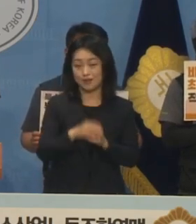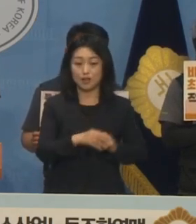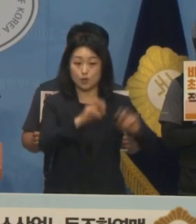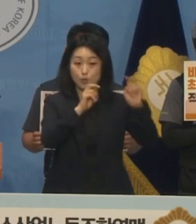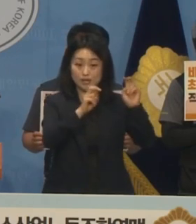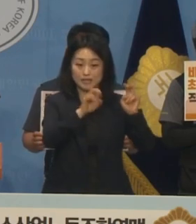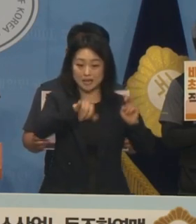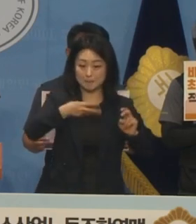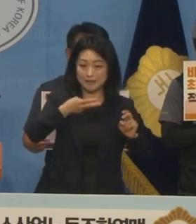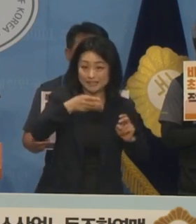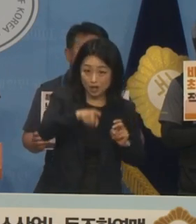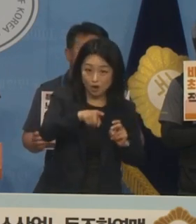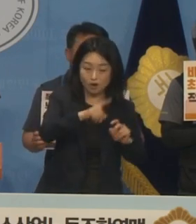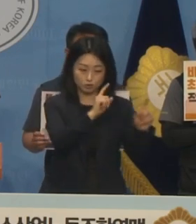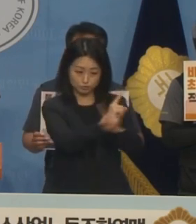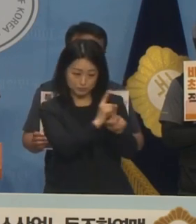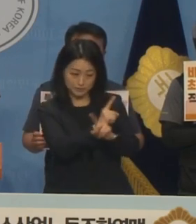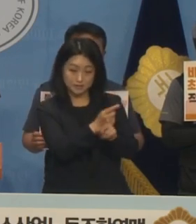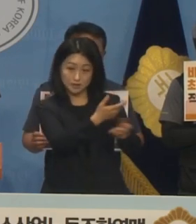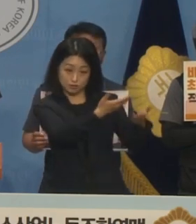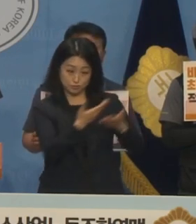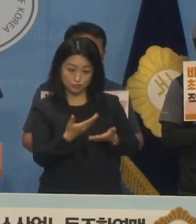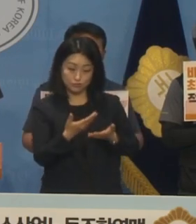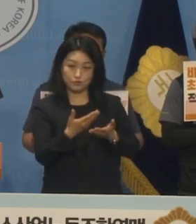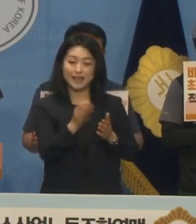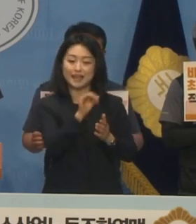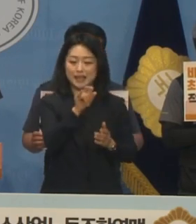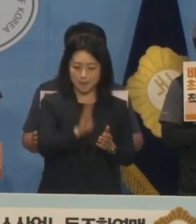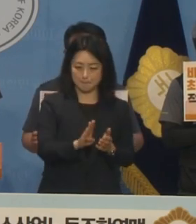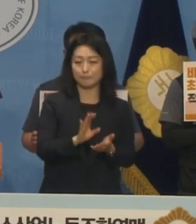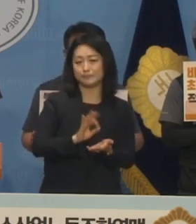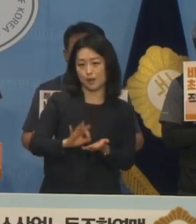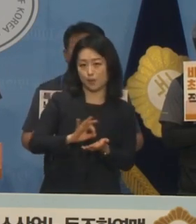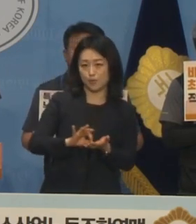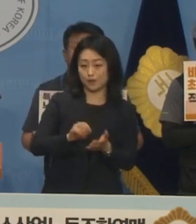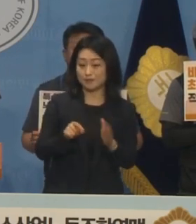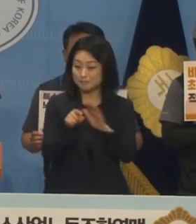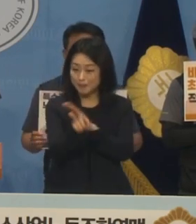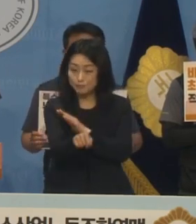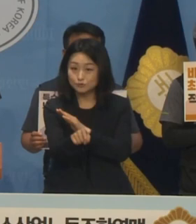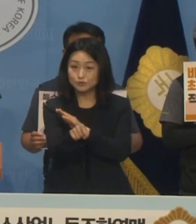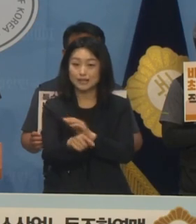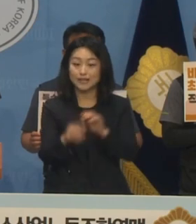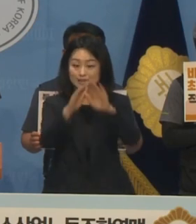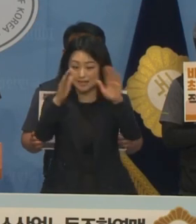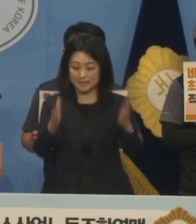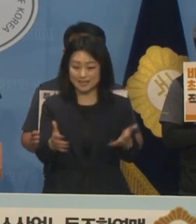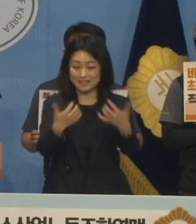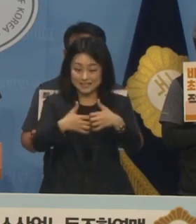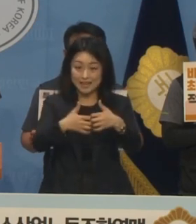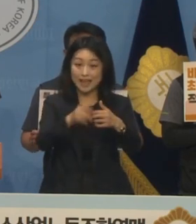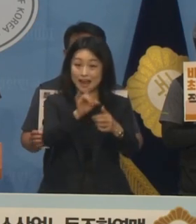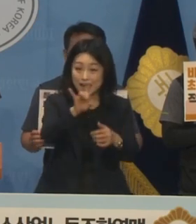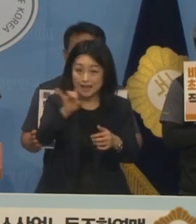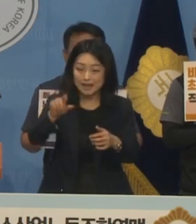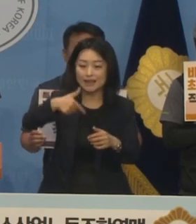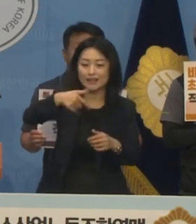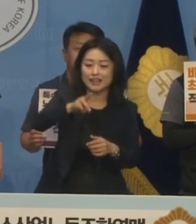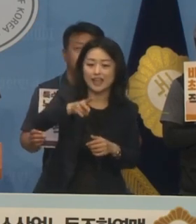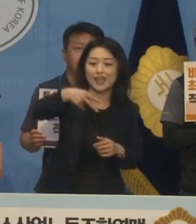점검원들은 회사의 렌탈 고객들 가정과 사업장을 직접 방문하여 렌탈 가전제품을 필터 교체, 제품 관리가